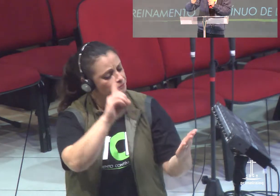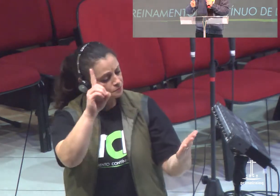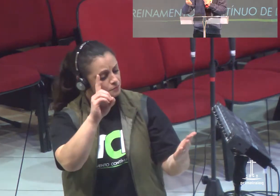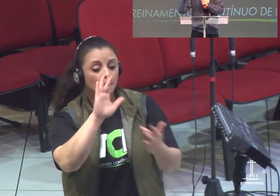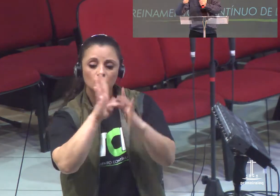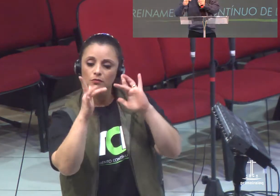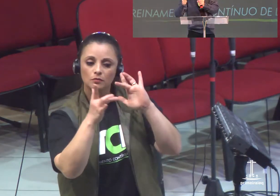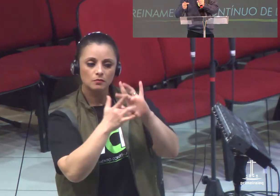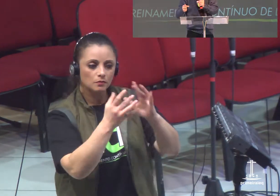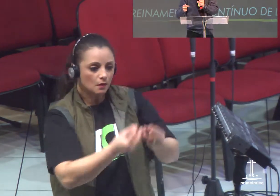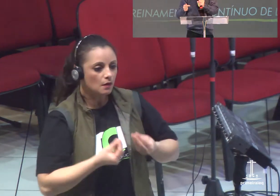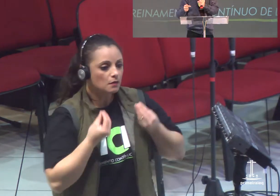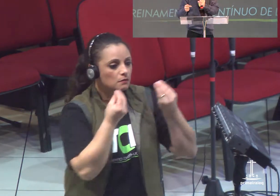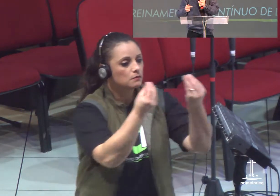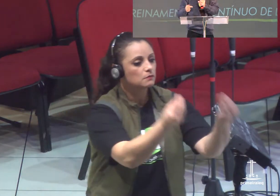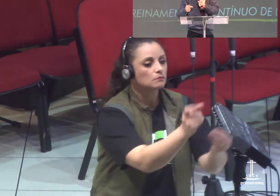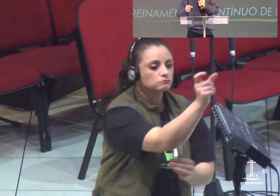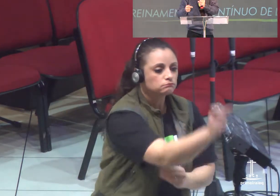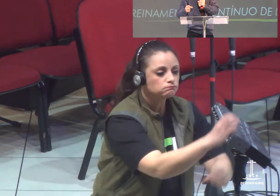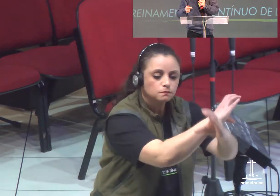Jesus confiou aos seres humanos